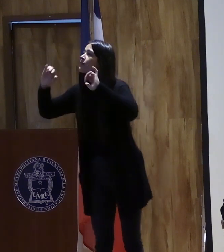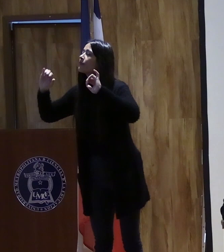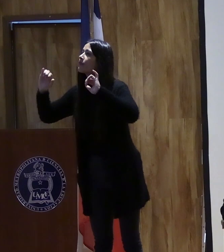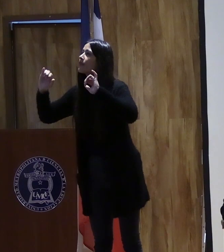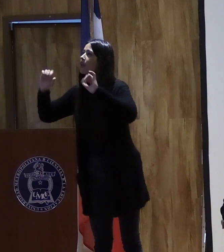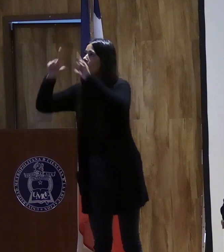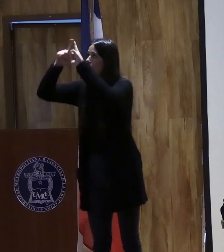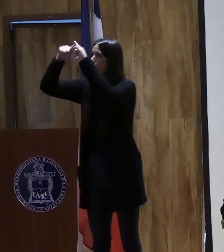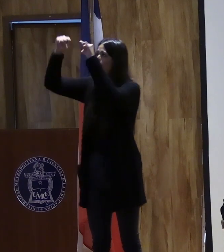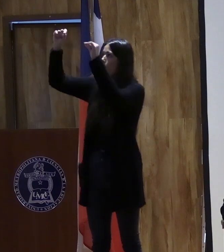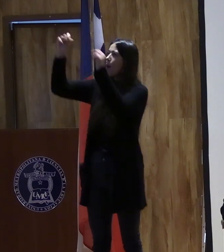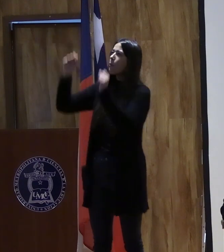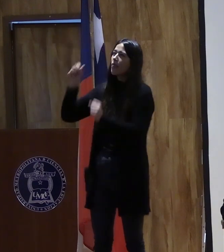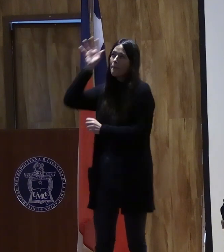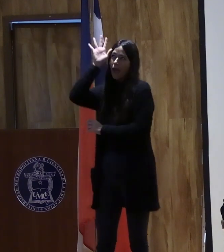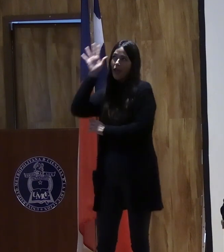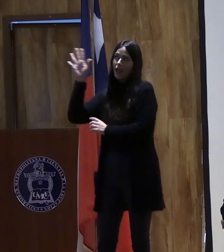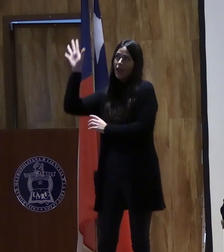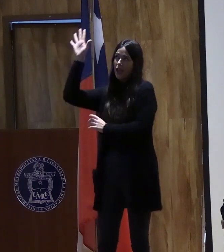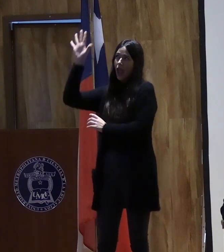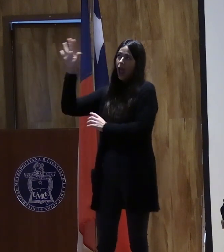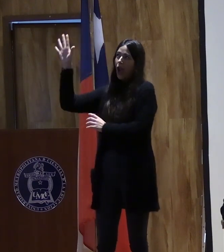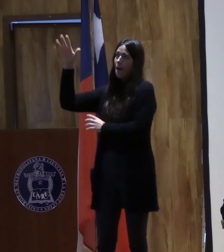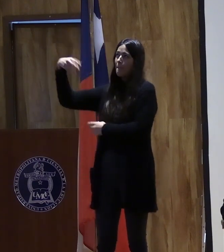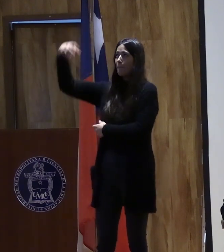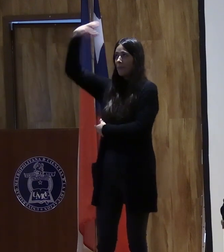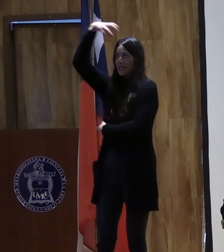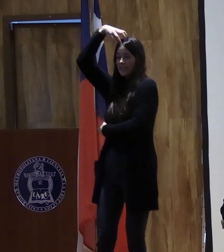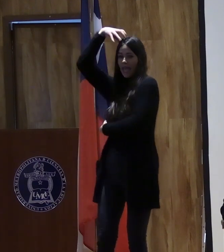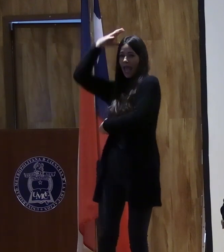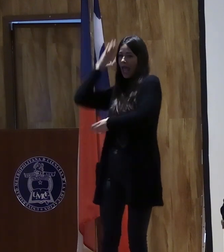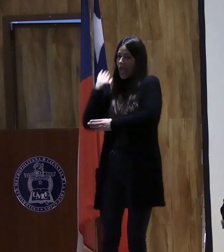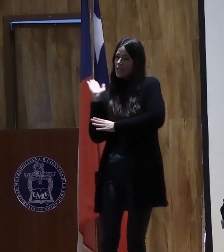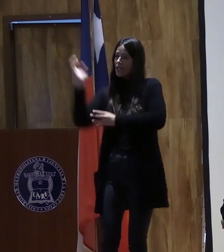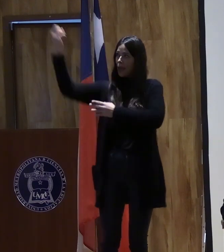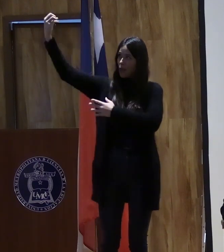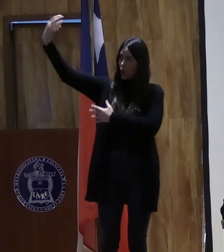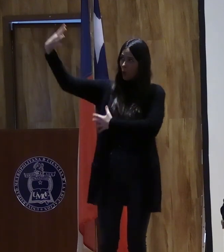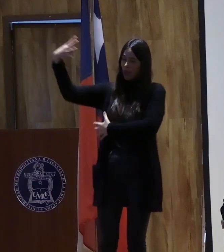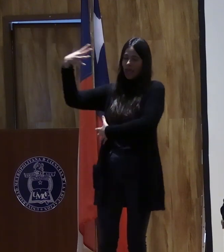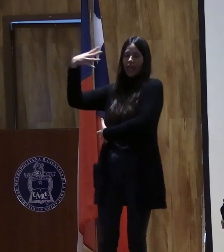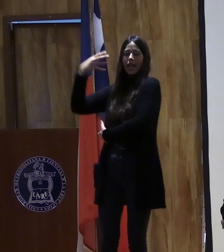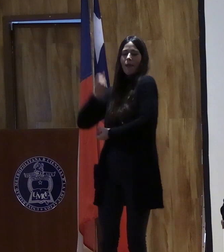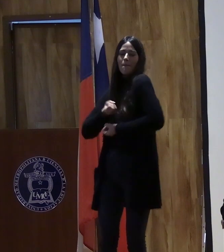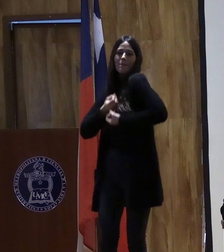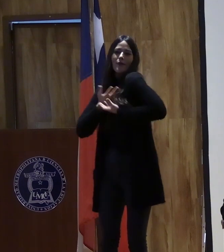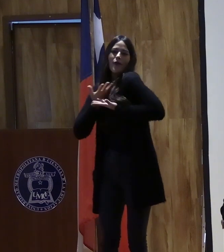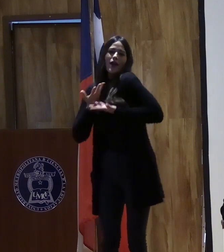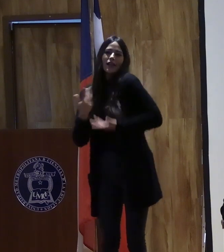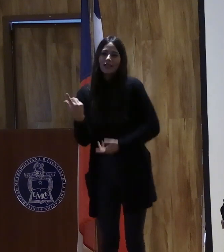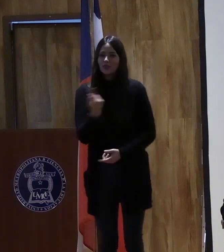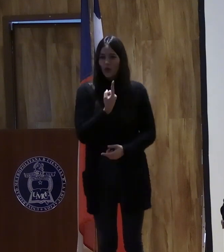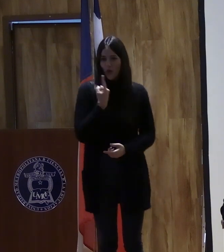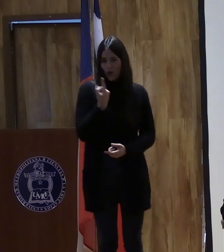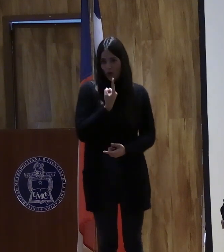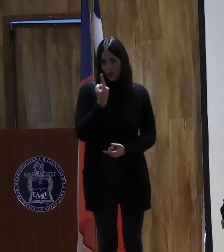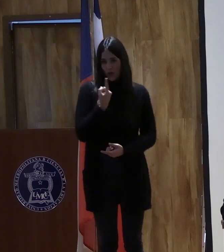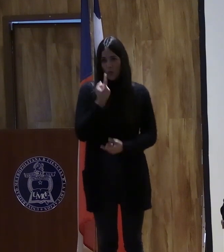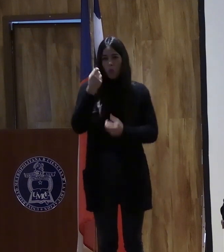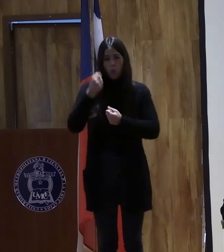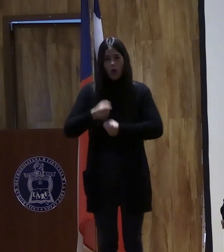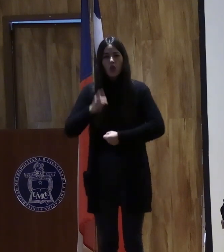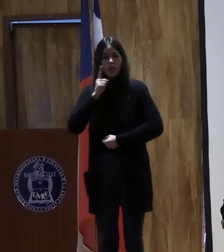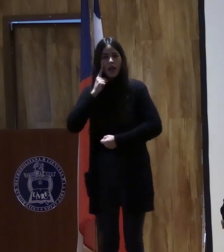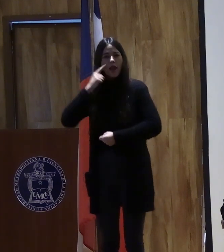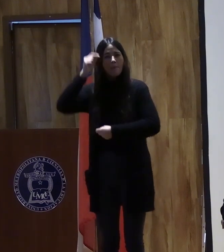cosas. Puedo imaginarme que es una princesa que viene a iluminarme porque yo estoy aquí solo en mi pieza, y yo puedo tener todo un